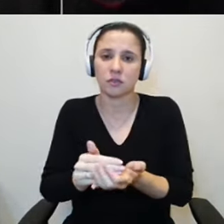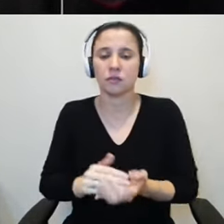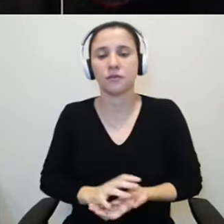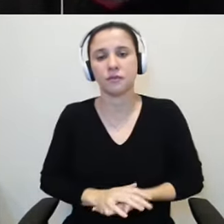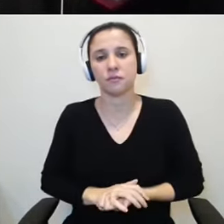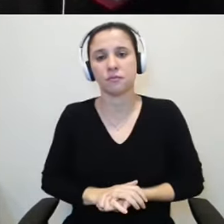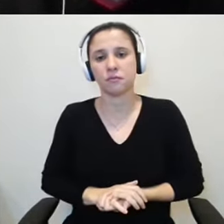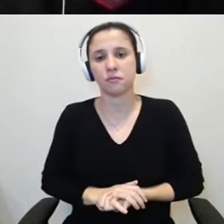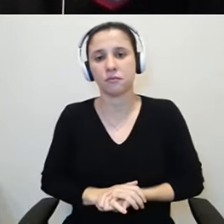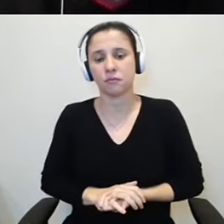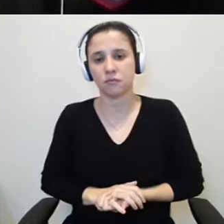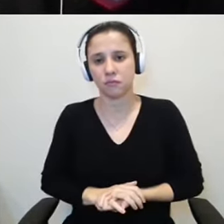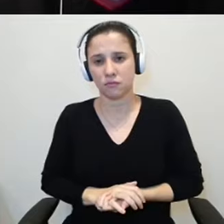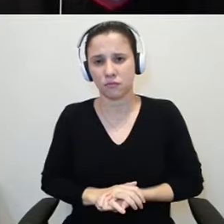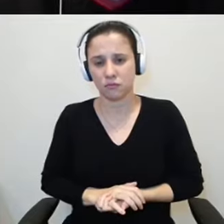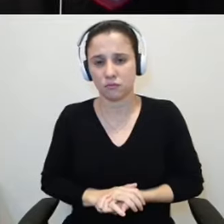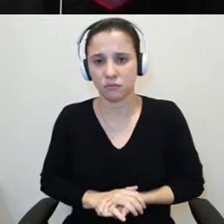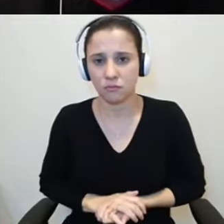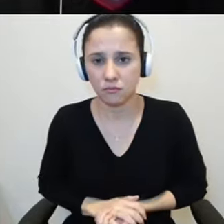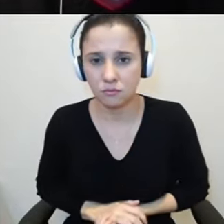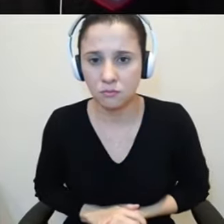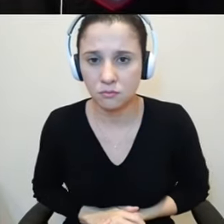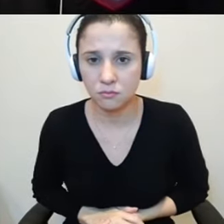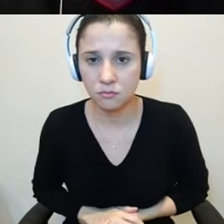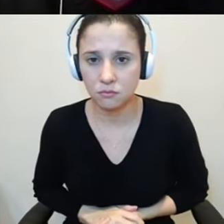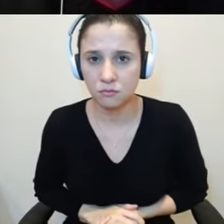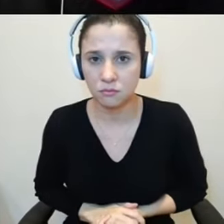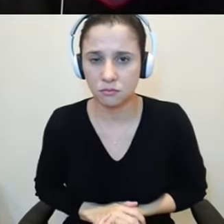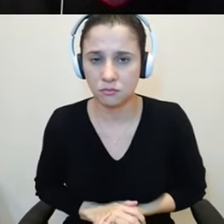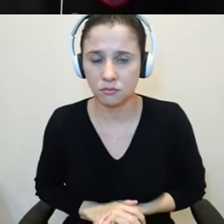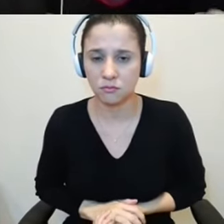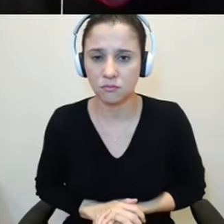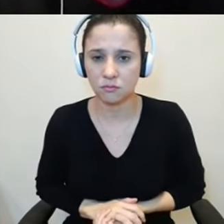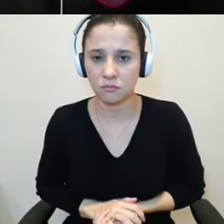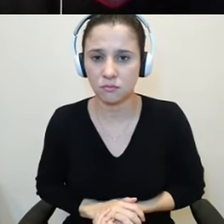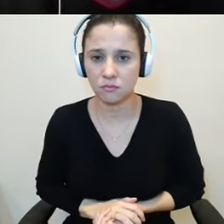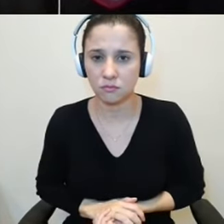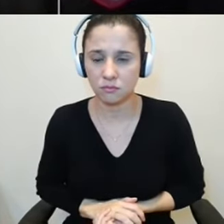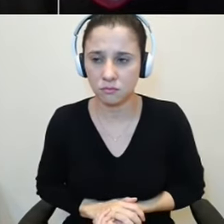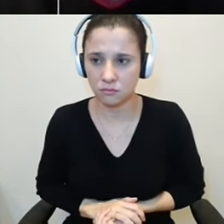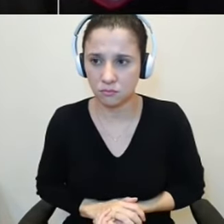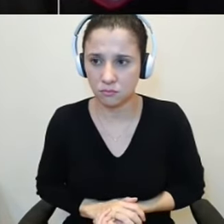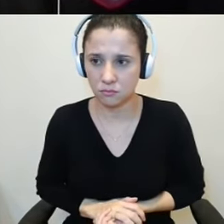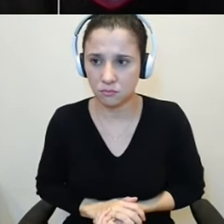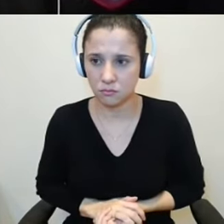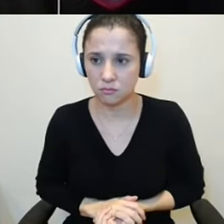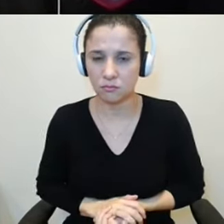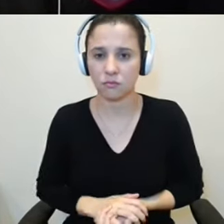aberto agora para questões, principalmente de vocês, que eu acho que vocês devem ter muitas dúvidas, vamos dizer assim,